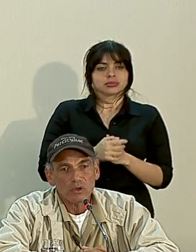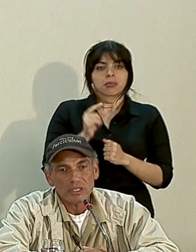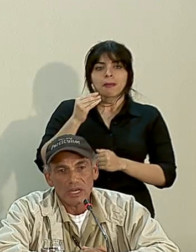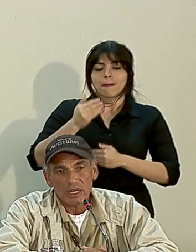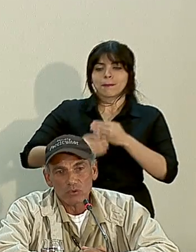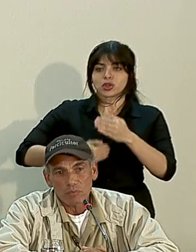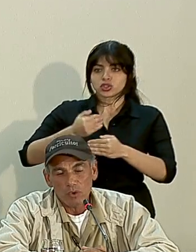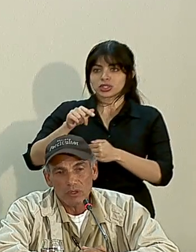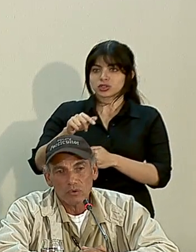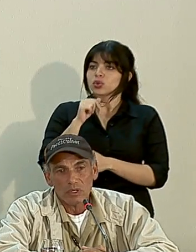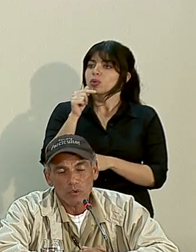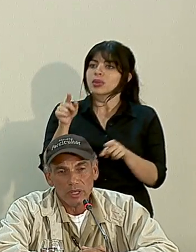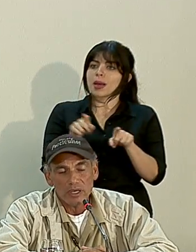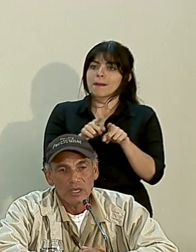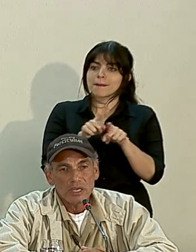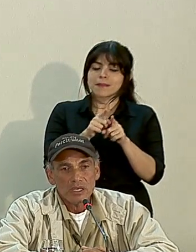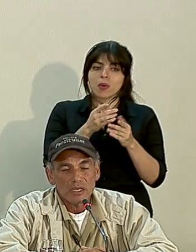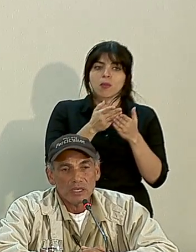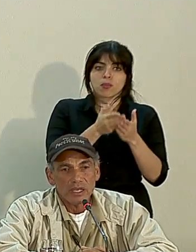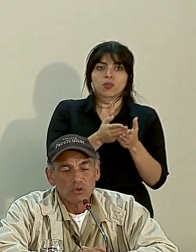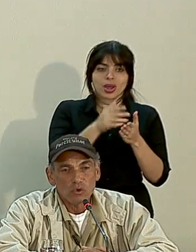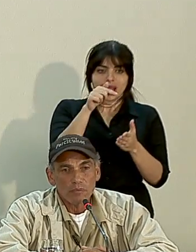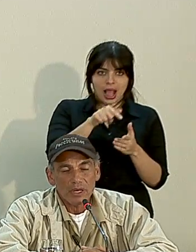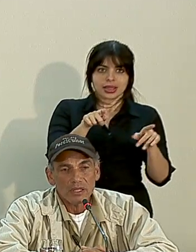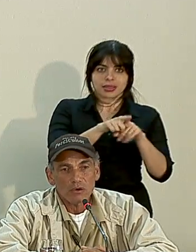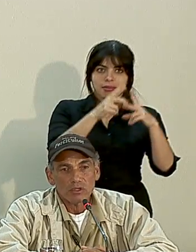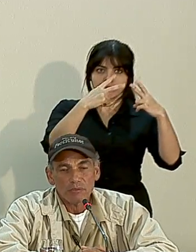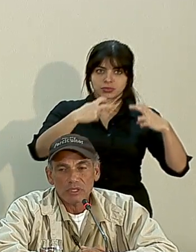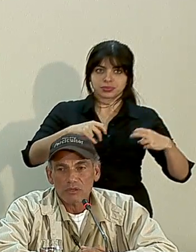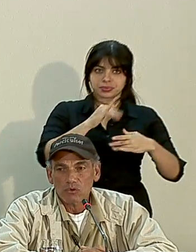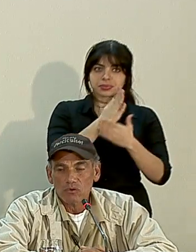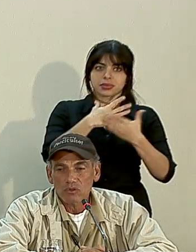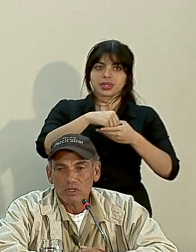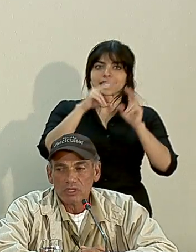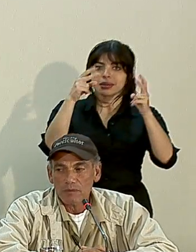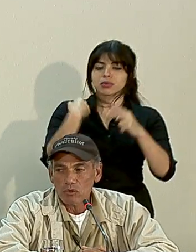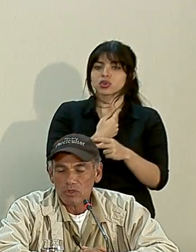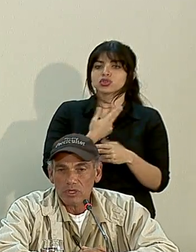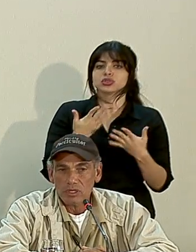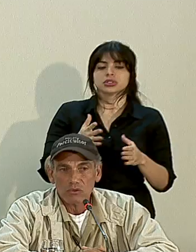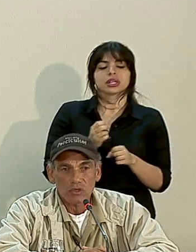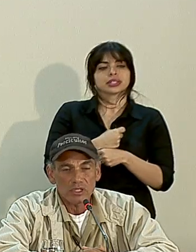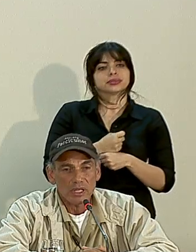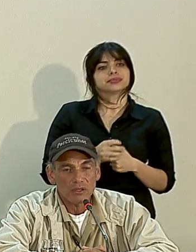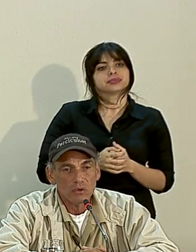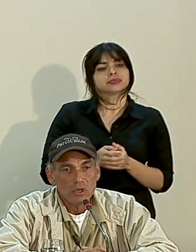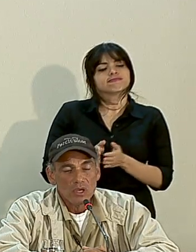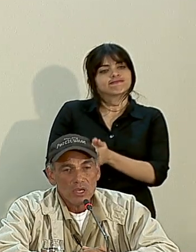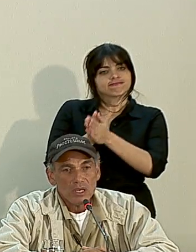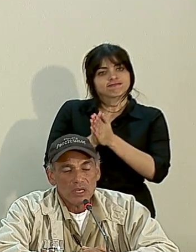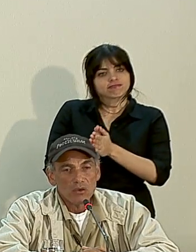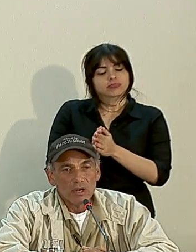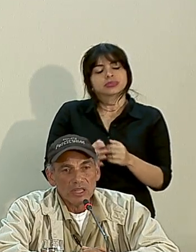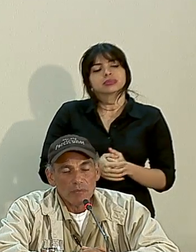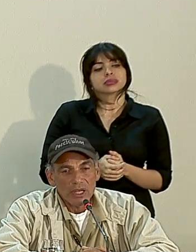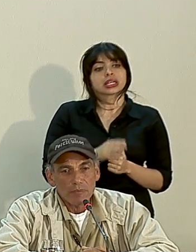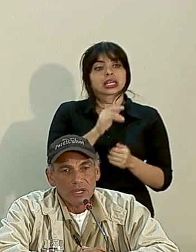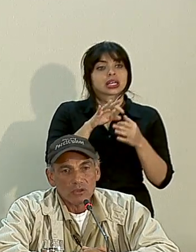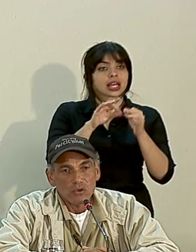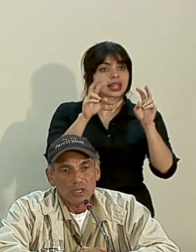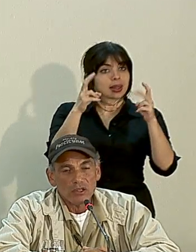proceso, sino que se haga eso en puerto, en muelle. Esos son parte de los temas que nosotros estamos solicitando.